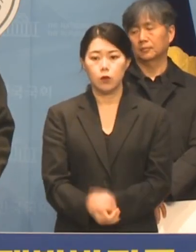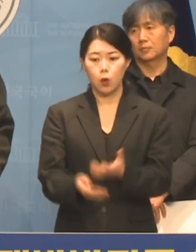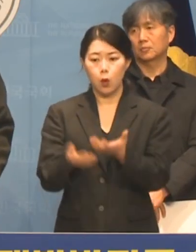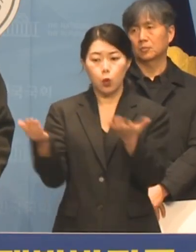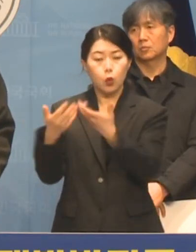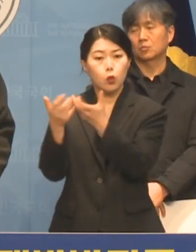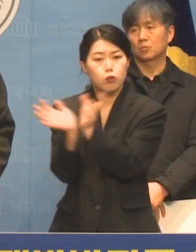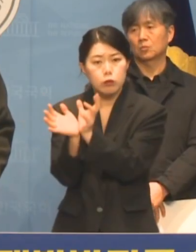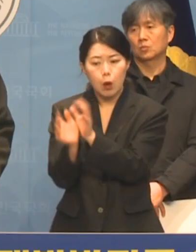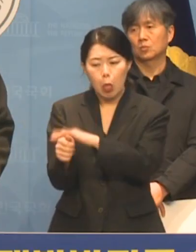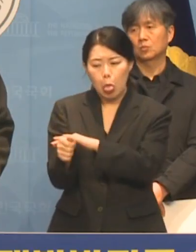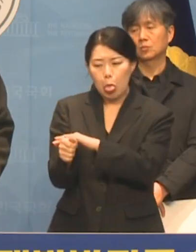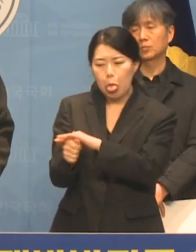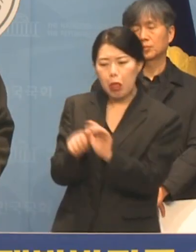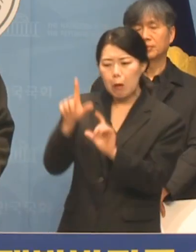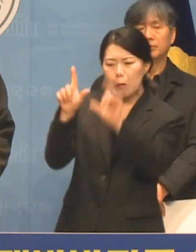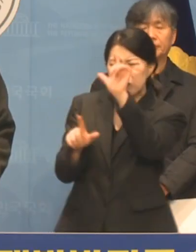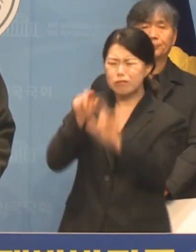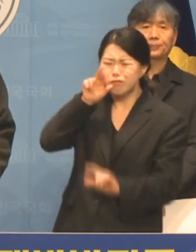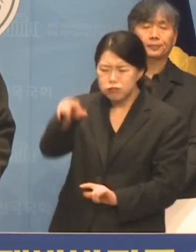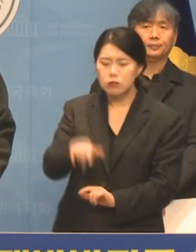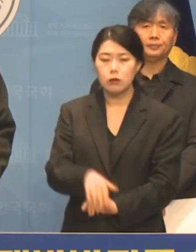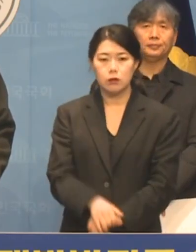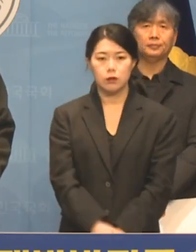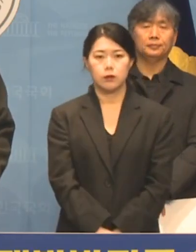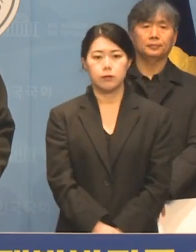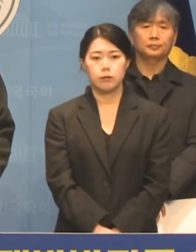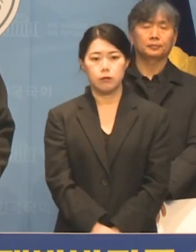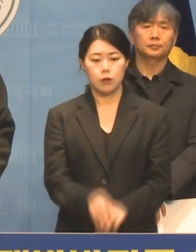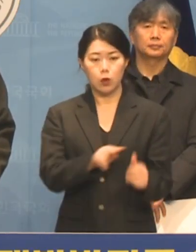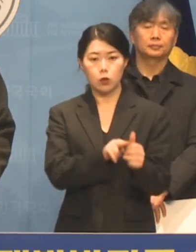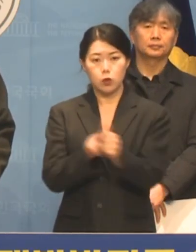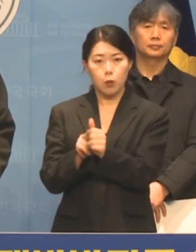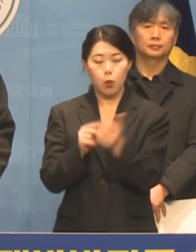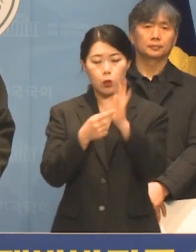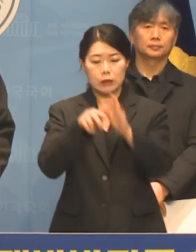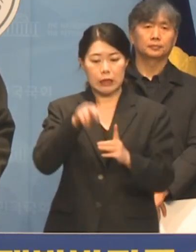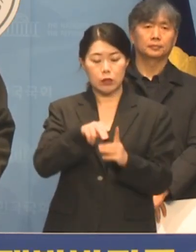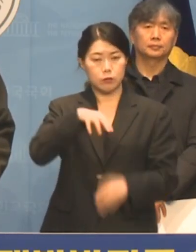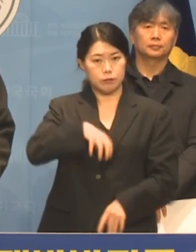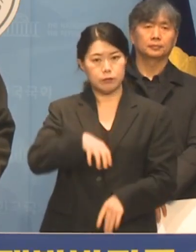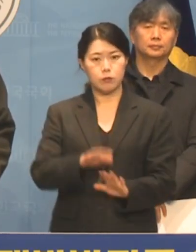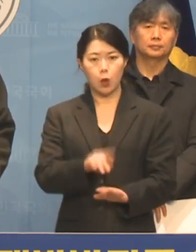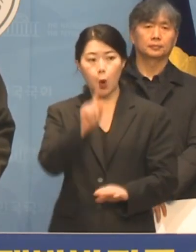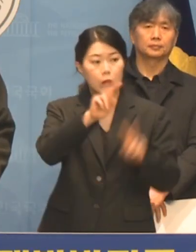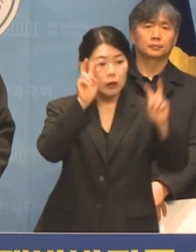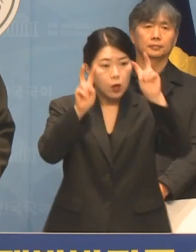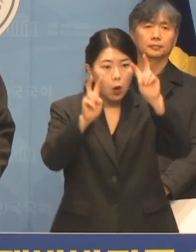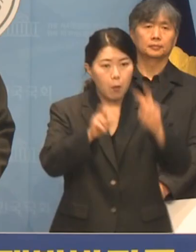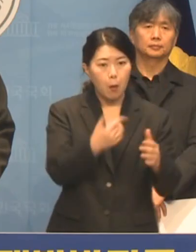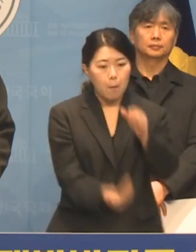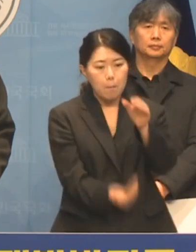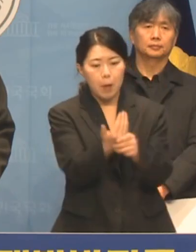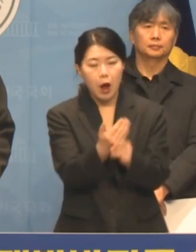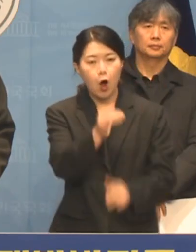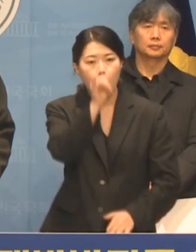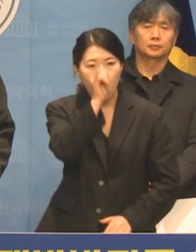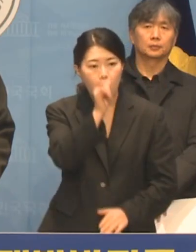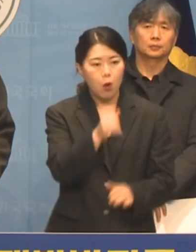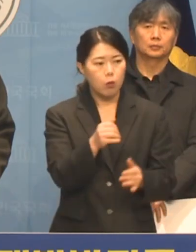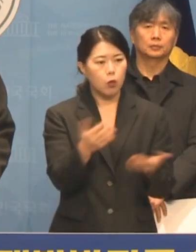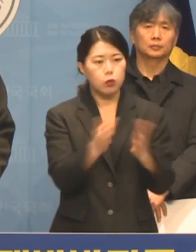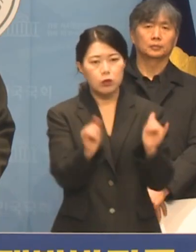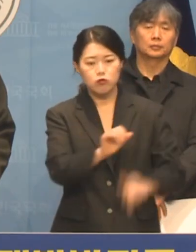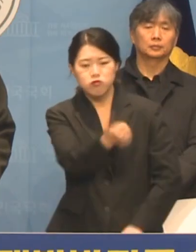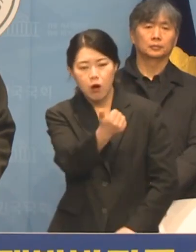고용노동부의 소극적인 태도를 지적하지 않을 수가 없습니다. 저희 정보공개센터는 어느 기업에서 어떤 중대재해가 발생해서 노동자들이 목숨을